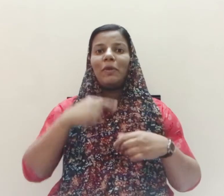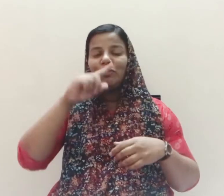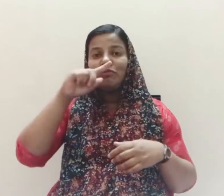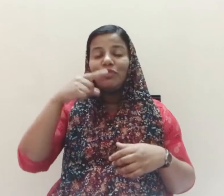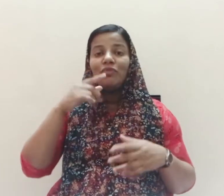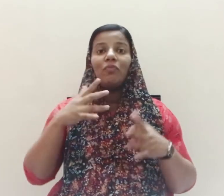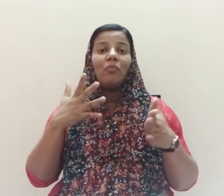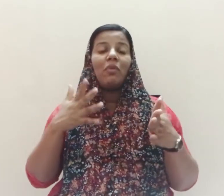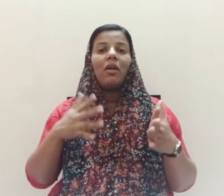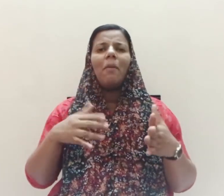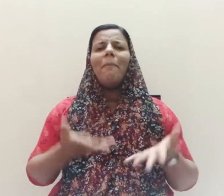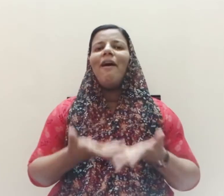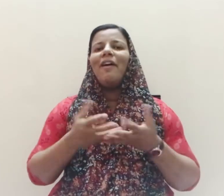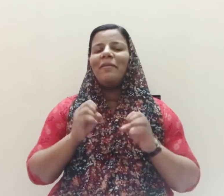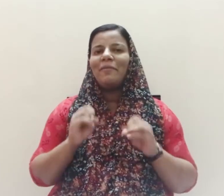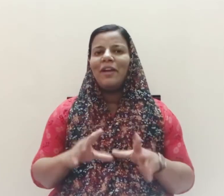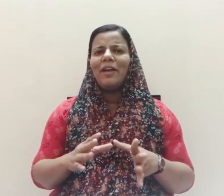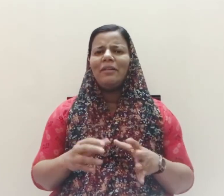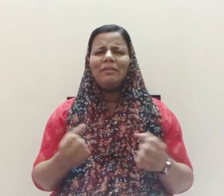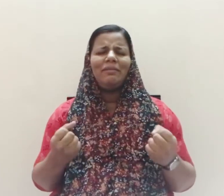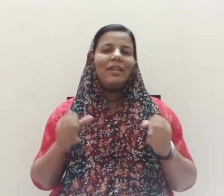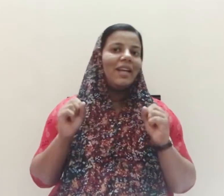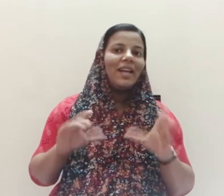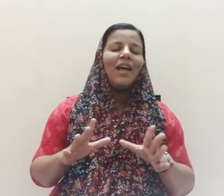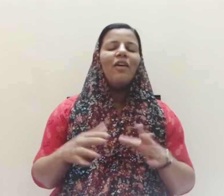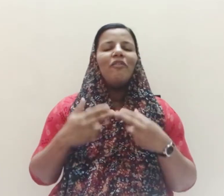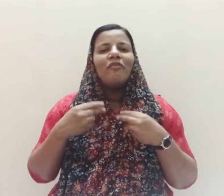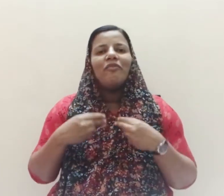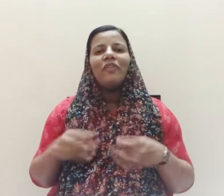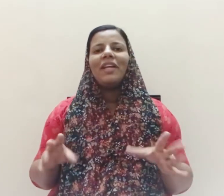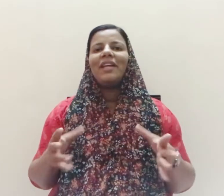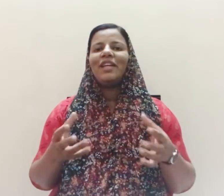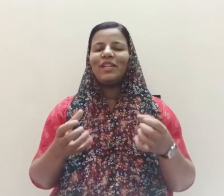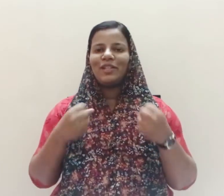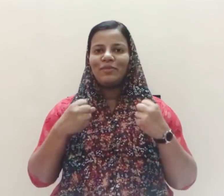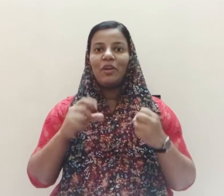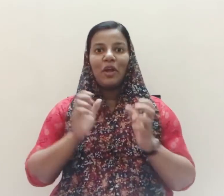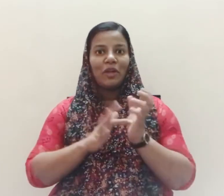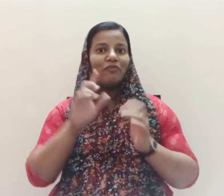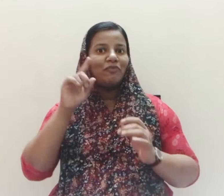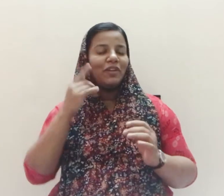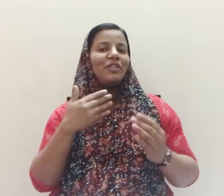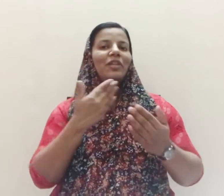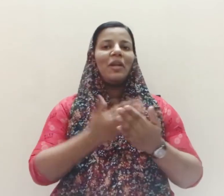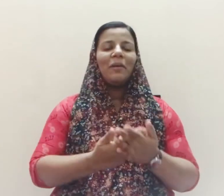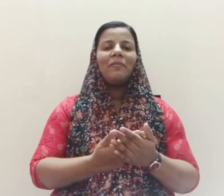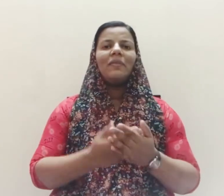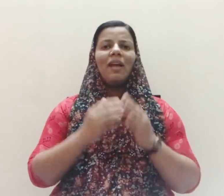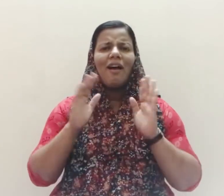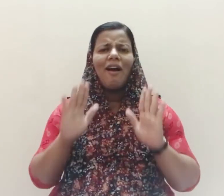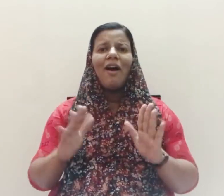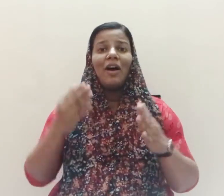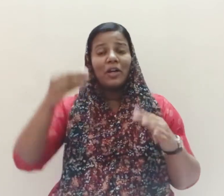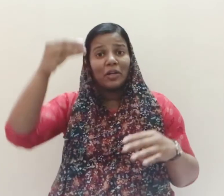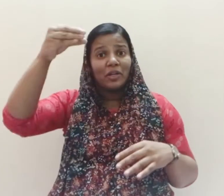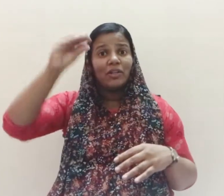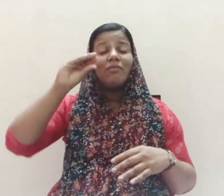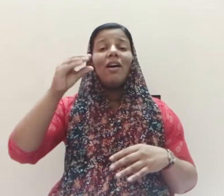ആമേൻ ഭാരമില്ലാതെ എഫോർട്ട്ലെസ് ആയിട്ട് മാറും. കാരണം നമുക്ക് മുമ്പേ കർത്താവ് പോകുന്നു, നമുക്ക് മുമ്പേ കർത്താവ് ആ ഗ്രേസ്, ആ ഫേവർ എൻജോയ്